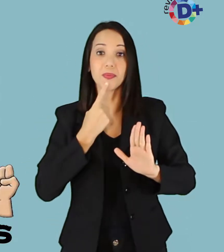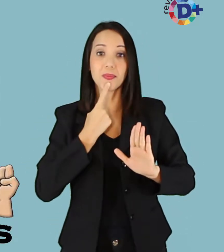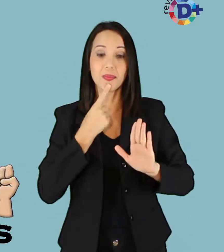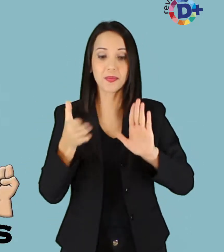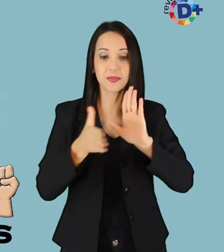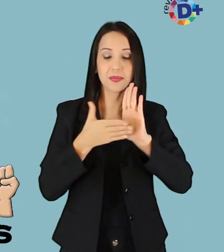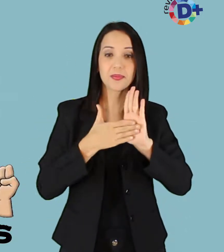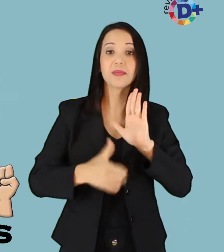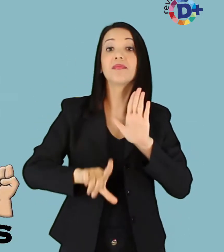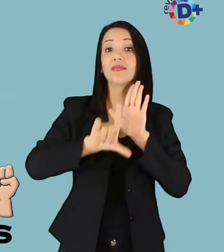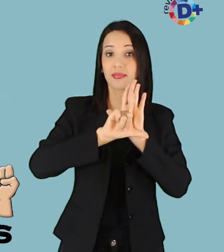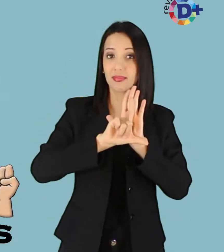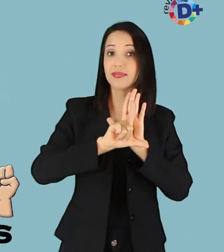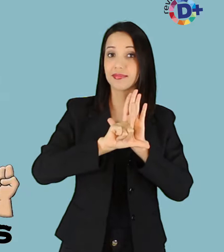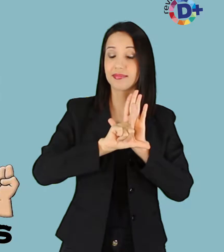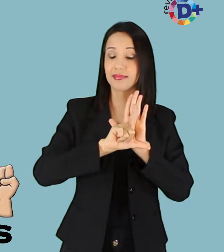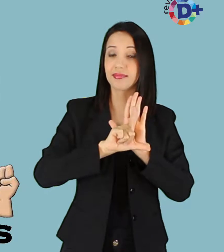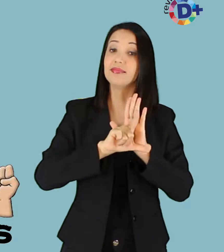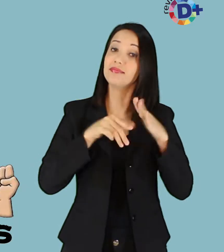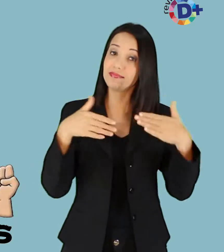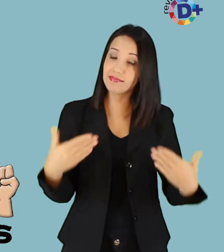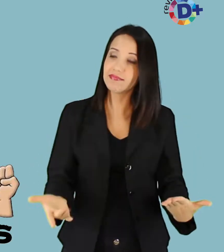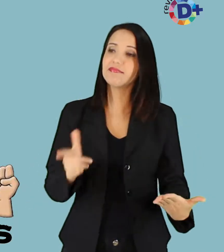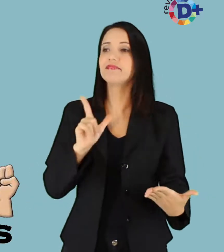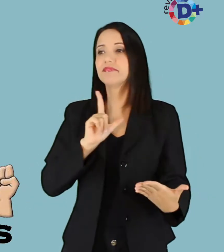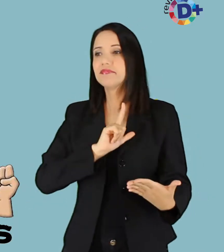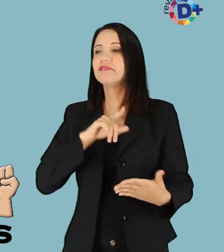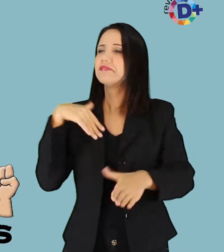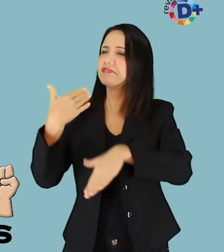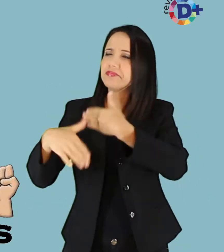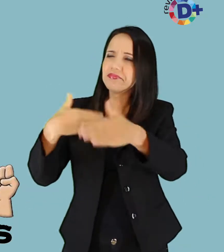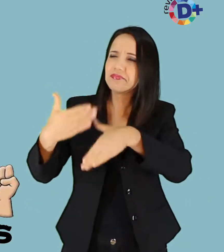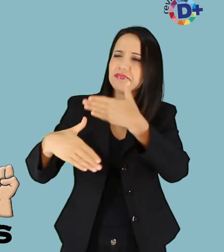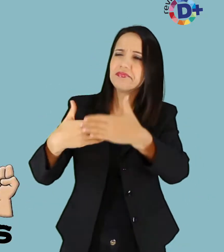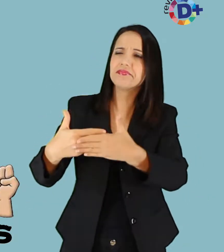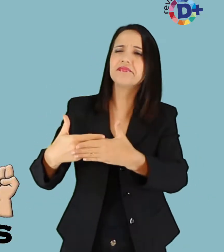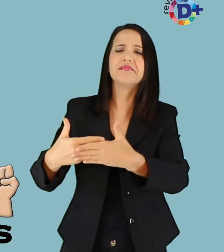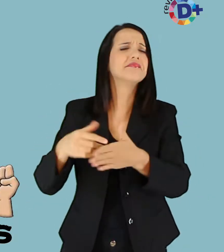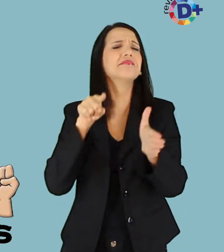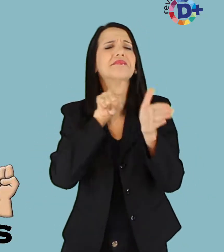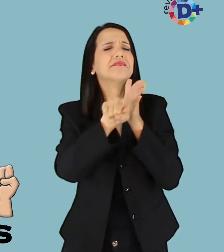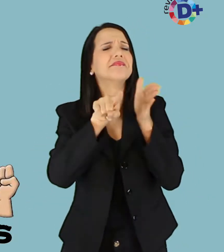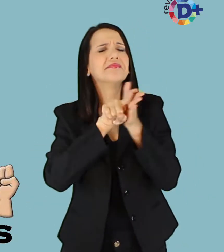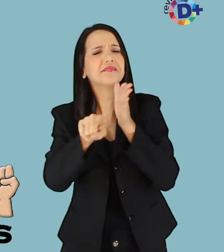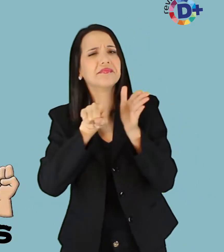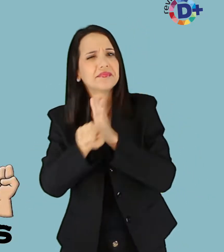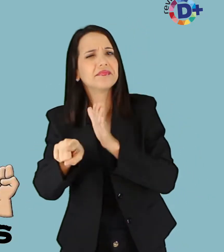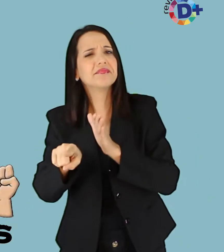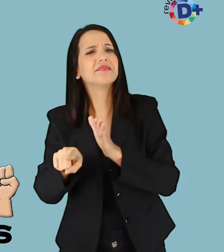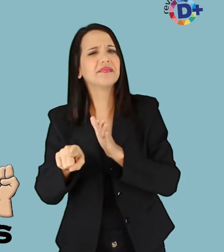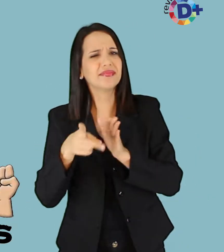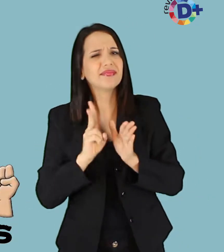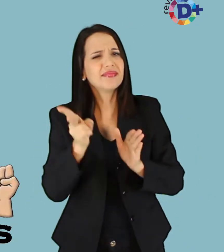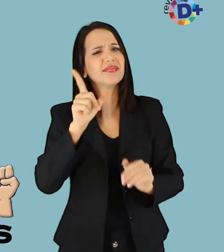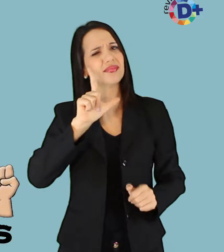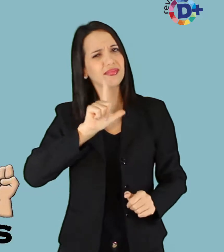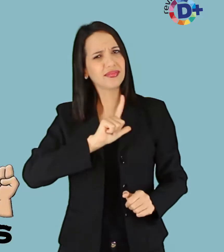surda assegurada por lei. Para além do desfecho do episódio, pergunto-me sobre o quão